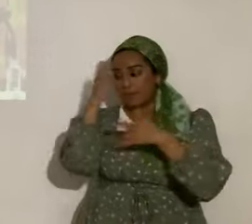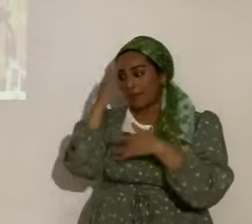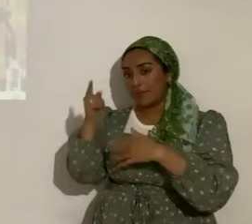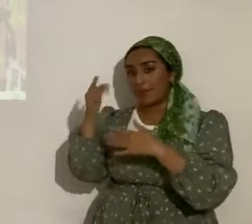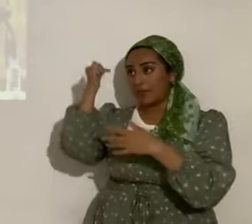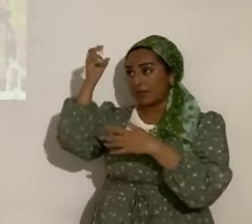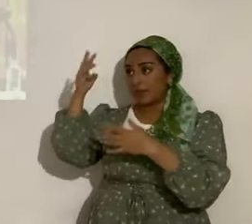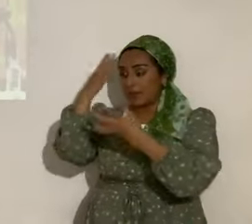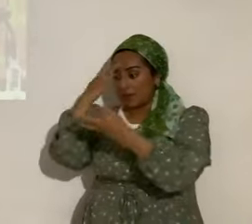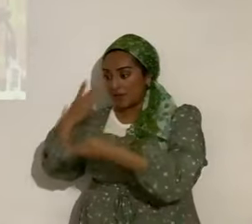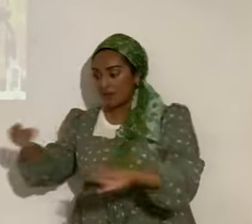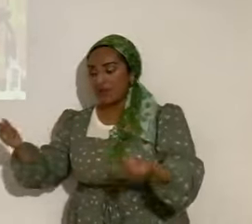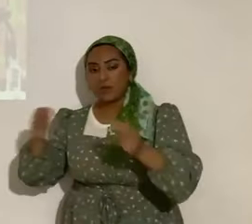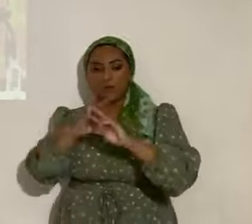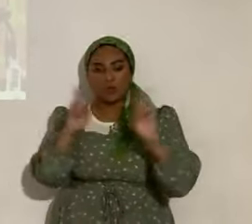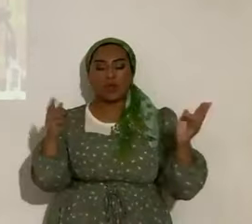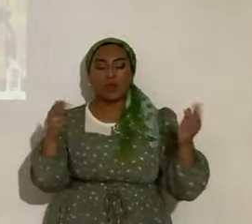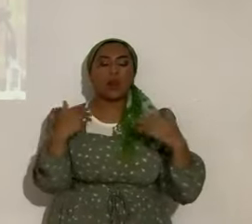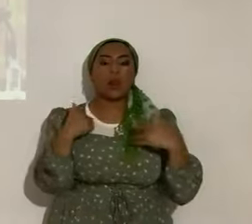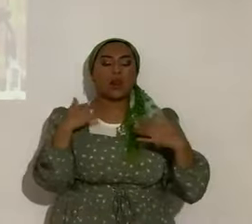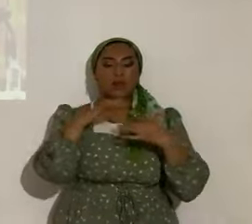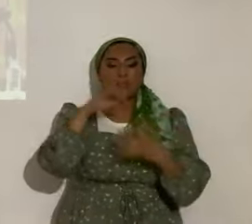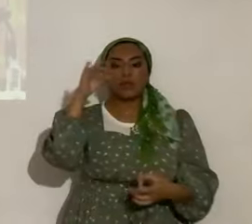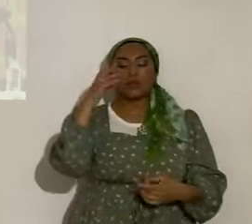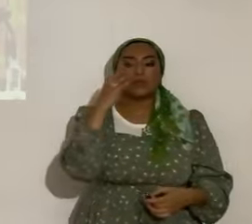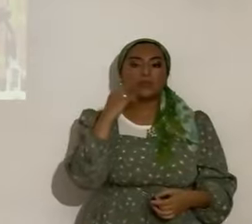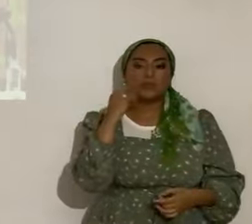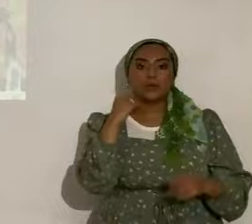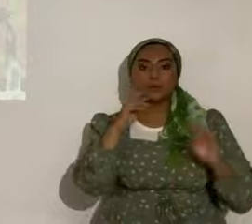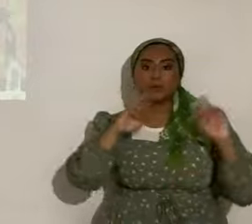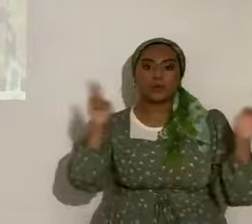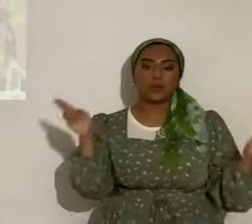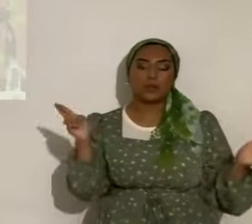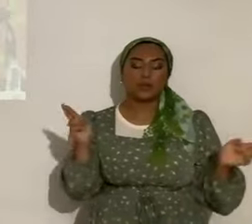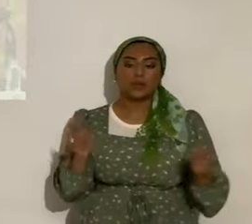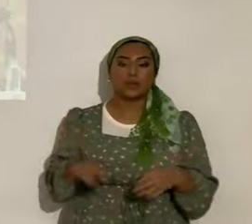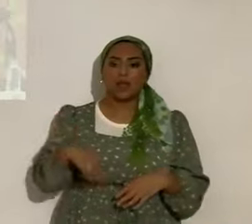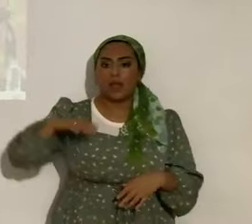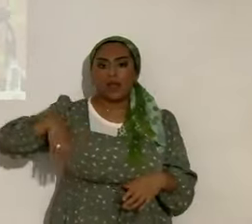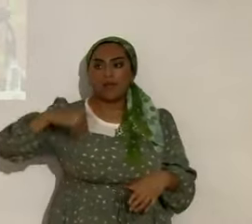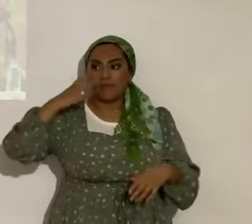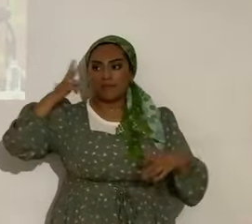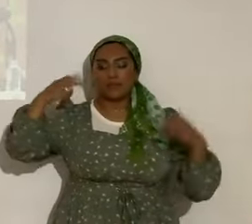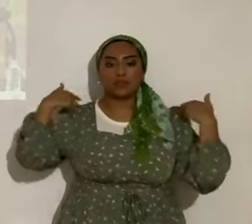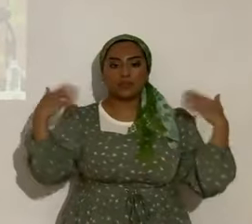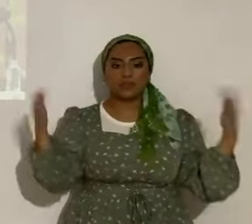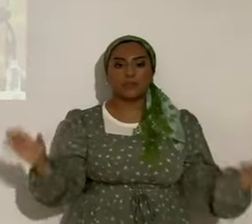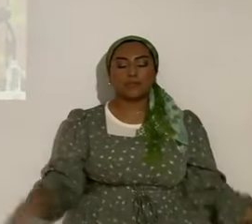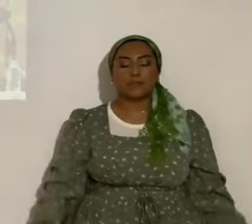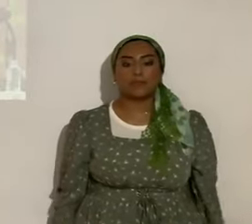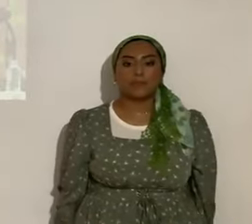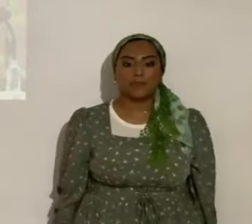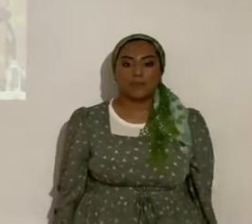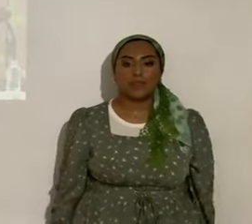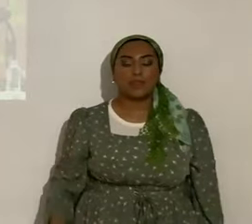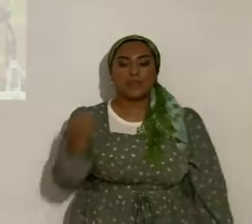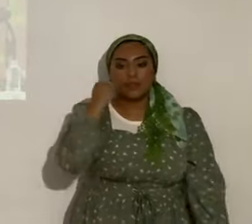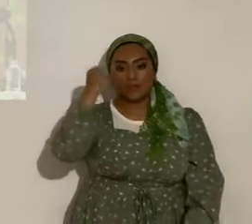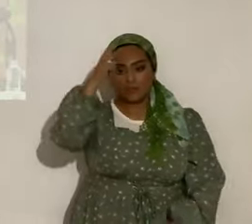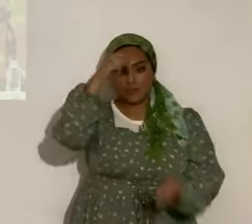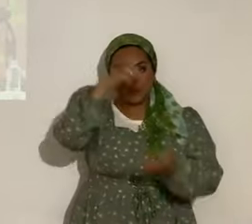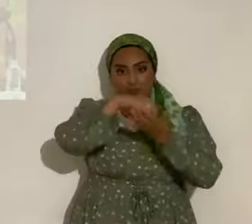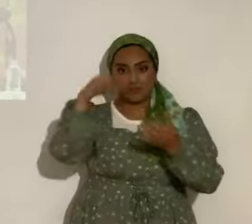sana Yahshua, ya tuviste una experiencia espiritual y no has visto malajín. Si echas fuera demonios